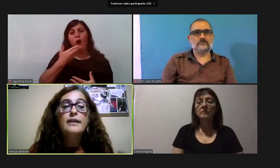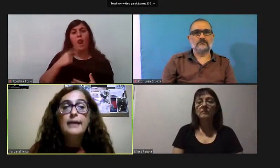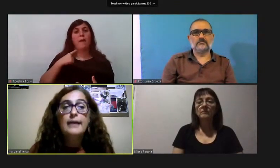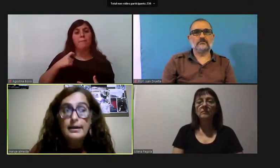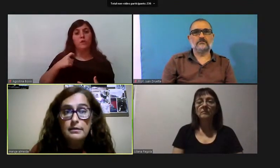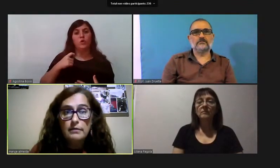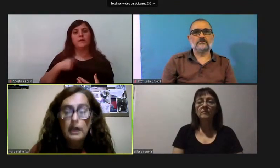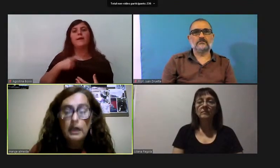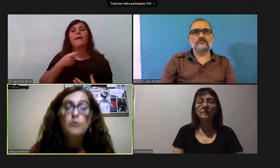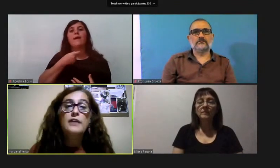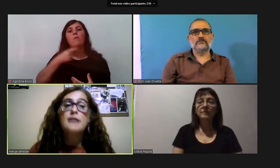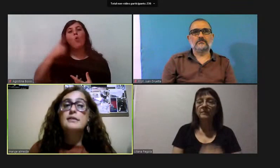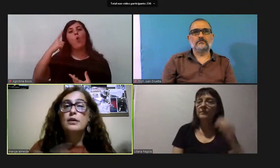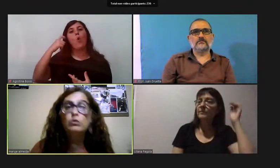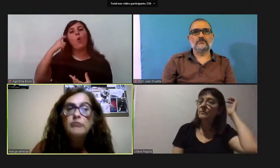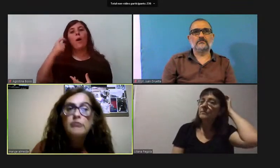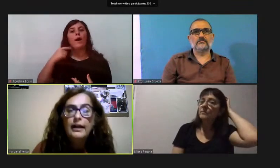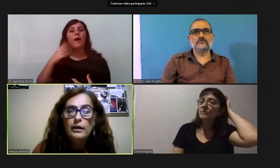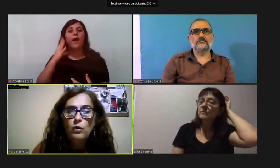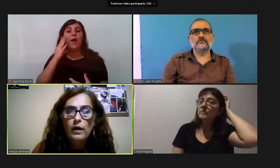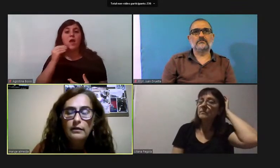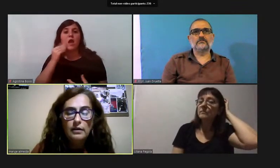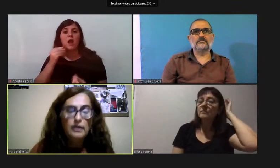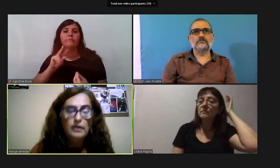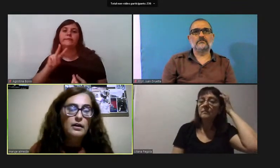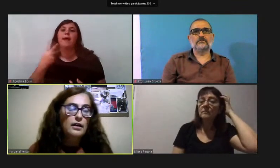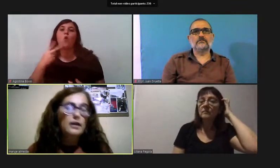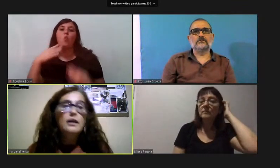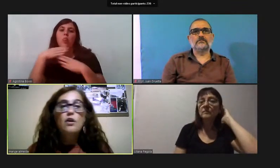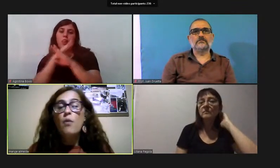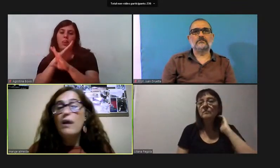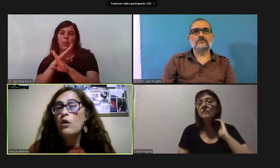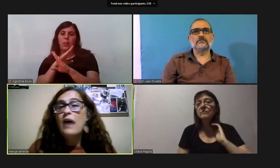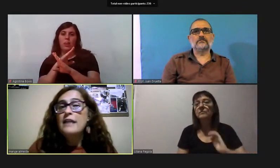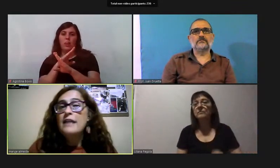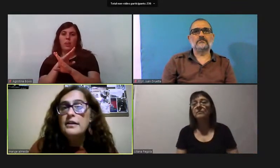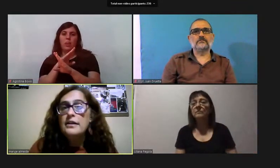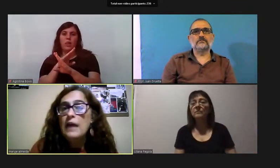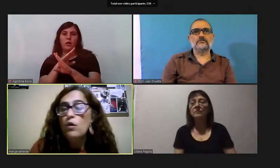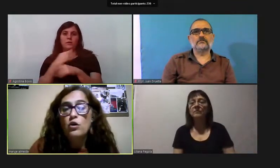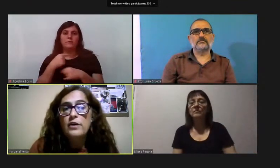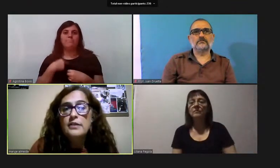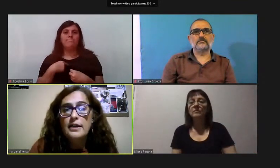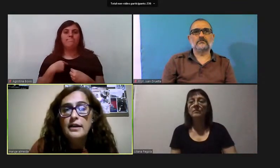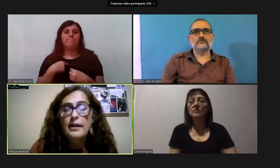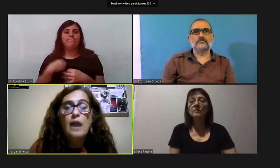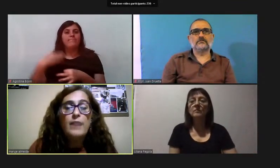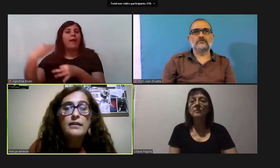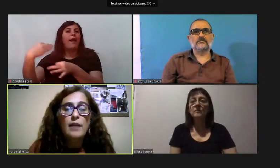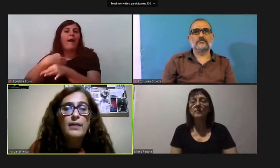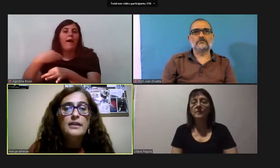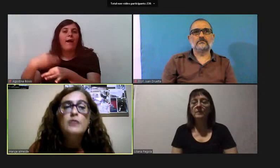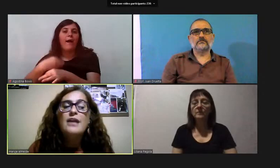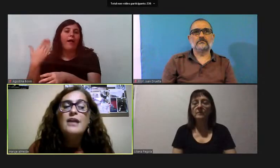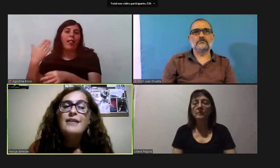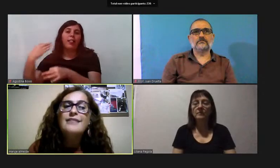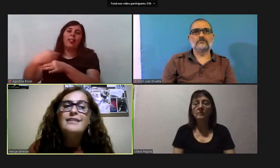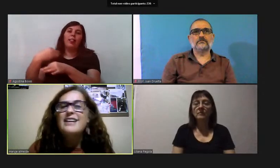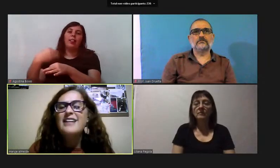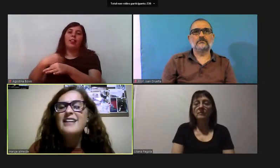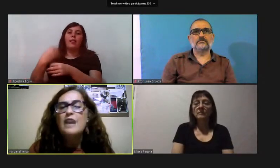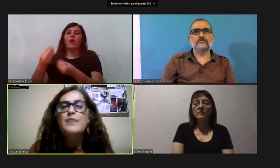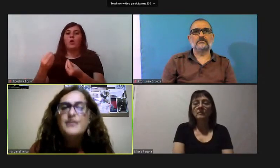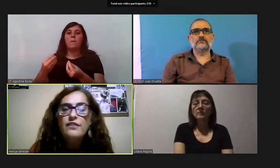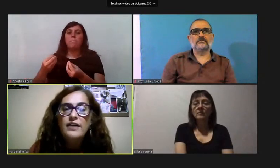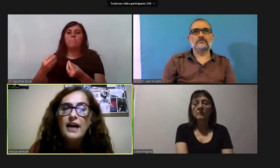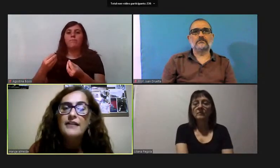aprender inglés, que es nuestra segunda lengua, nos han enseñado o nos enseñan a partir de unas